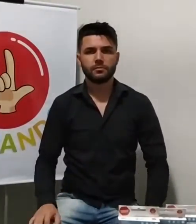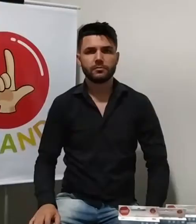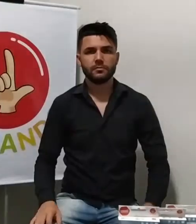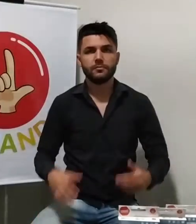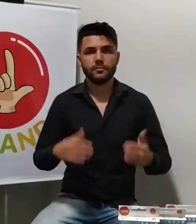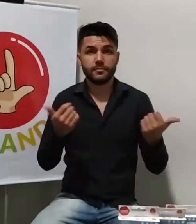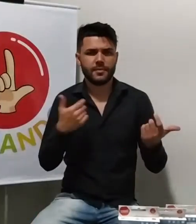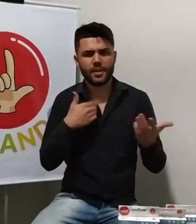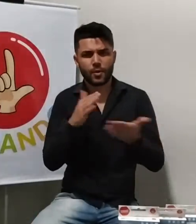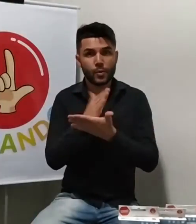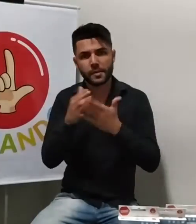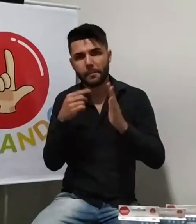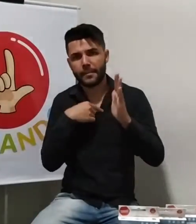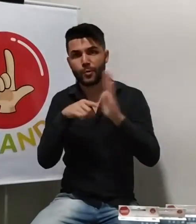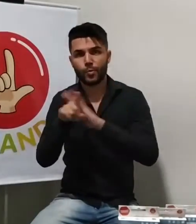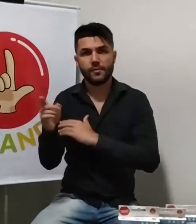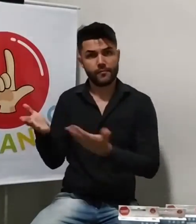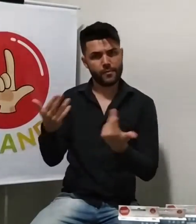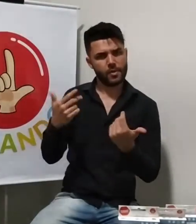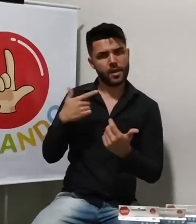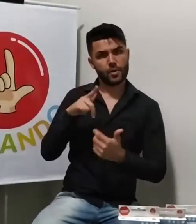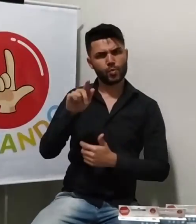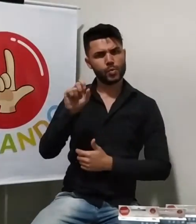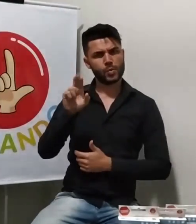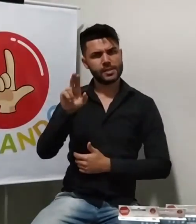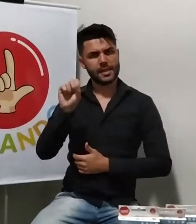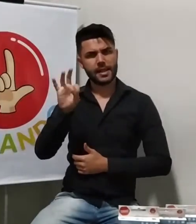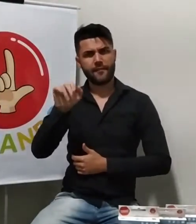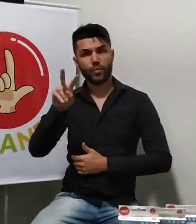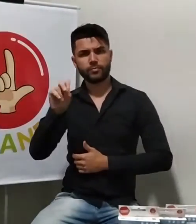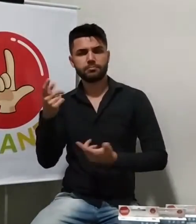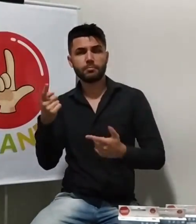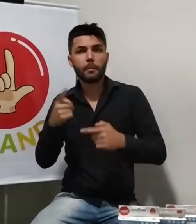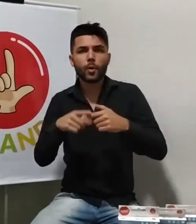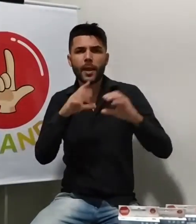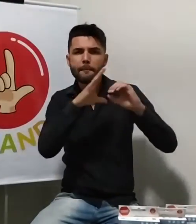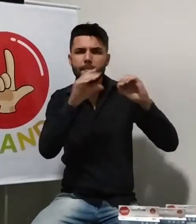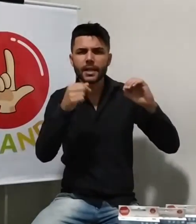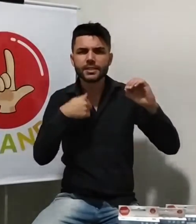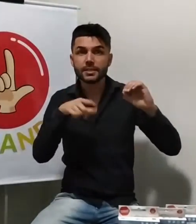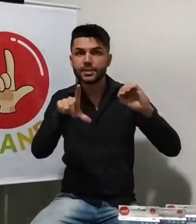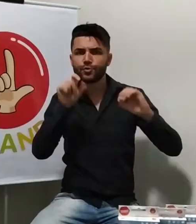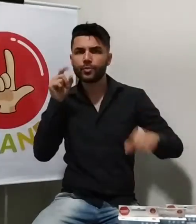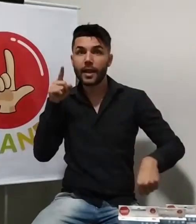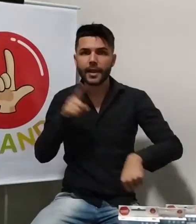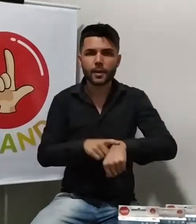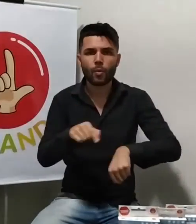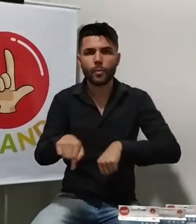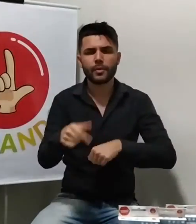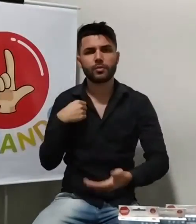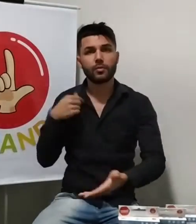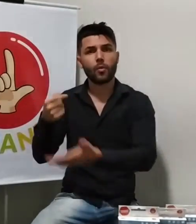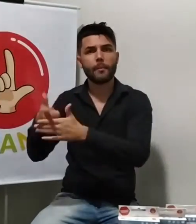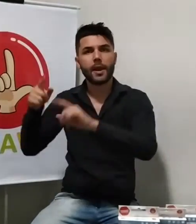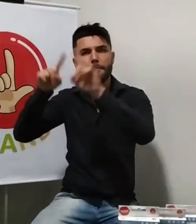ideia, tipo, o controle é meu, se você quiser distribuir conteúdo no YouTube, você distribui, se você quiser mandar pro Terra, a gente é plugado. Então, a gente consegue